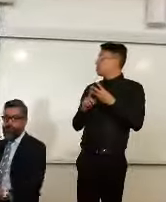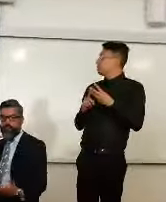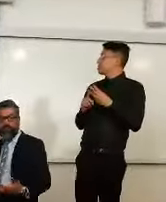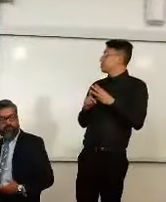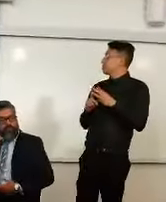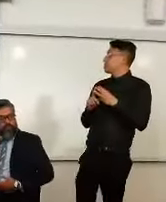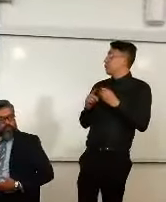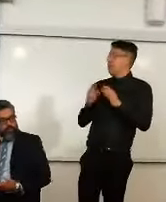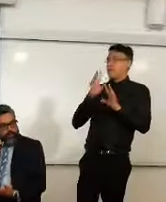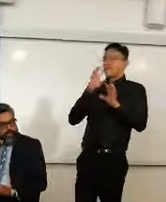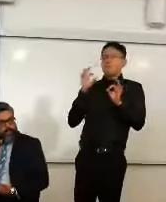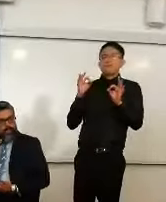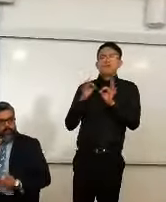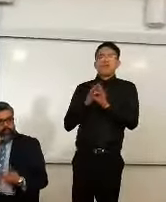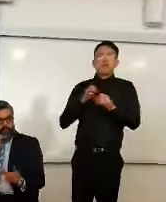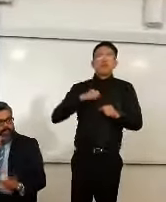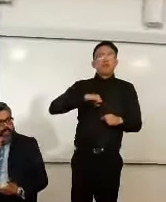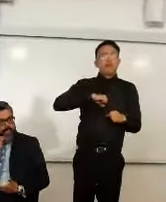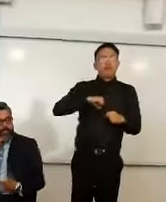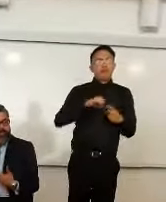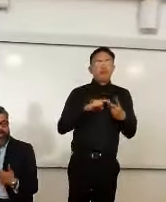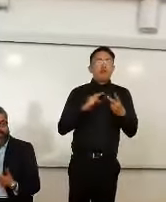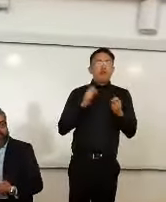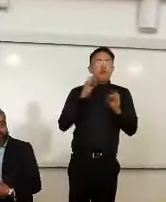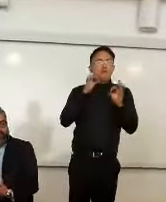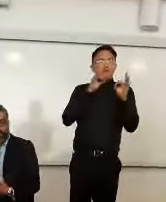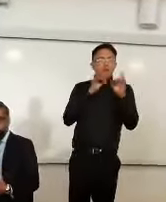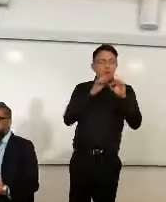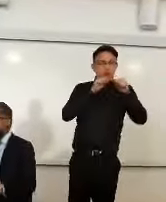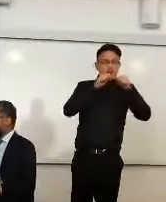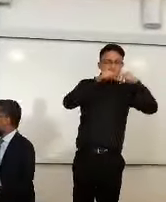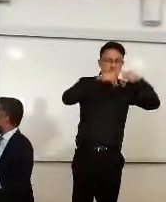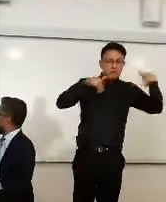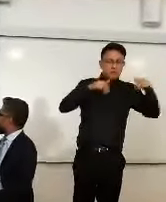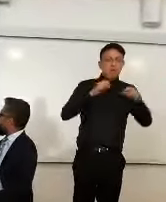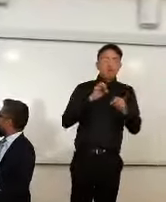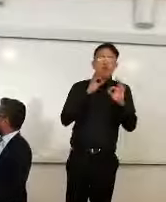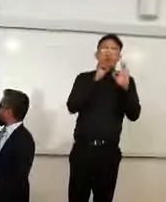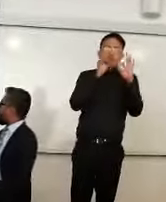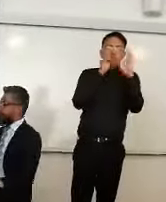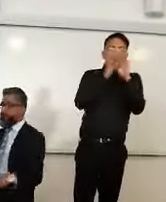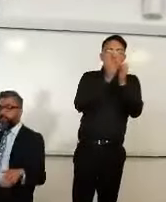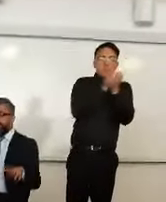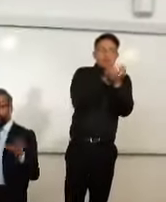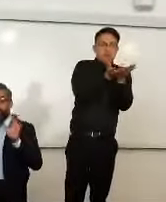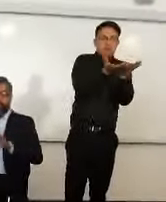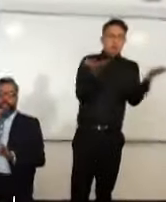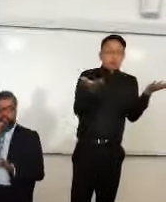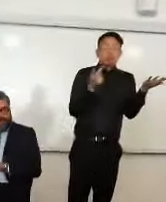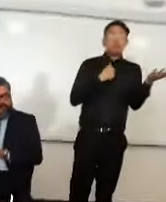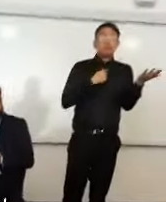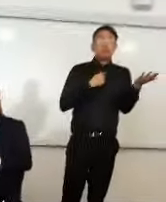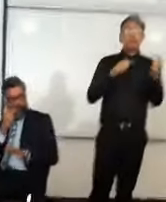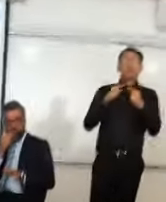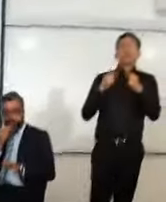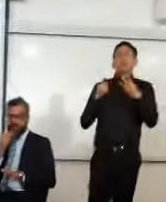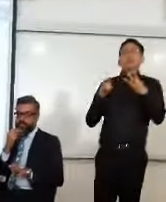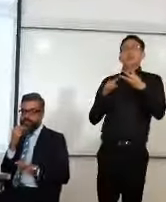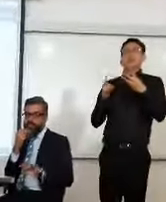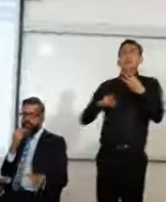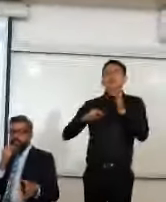se toman en cuenta los enfoques de derechos, el enfoque de género, el enfoque diferencial, y las definiciones y los derechos de las personas